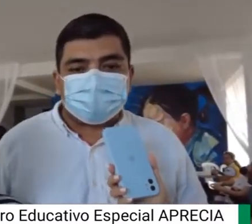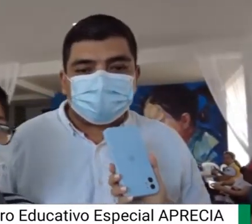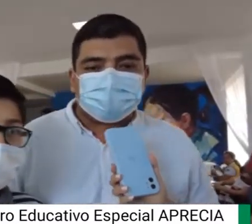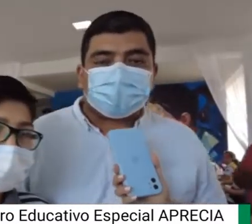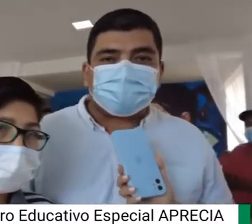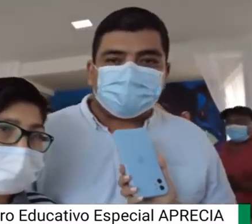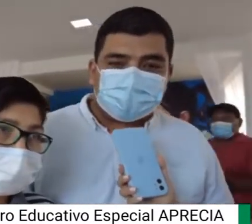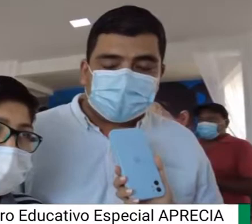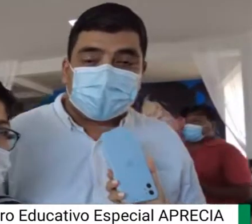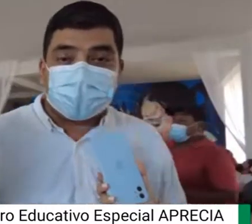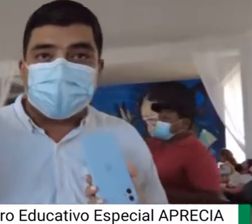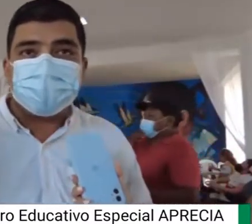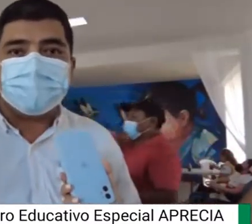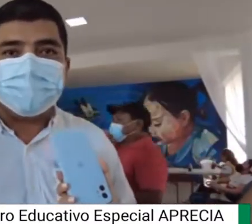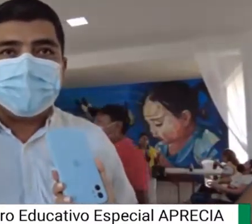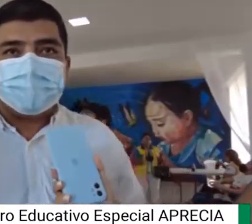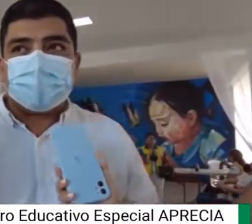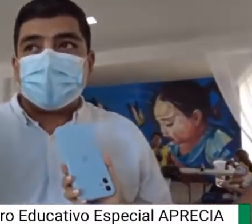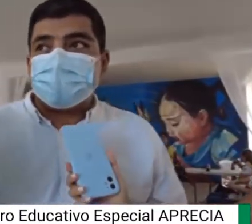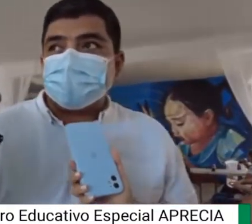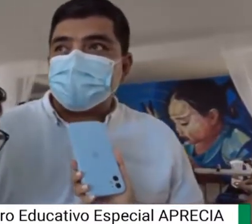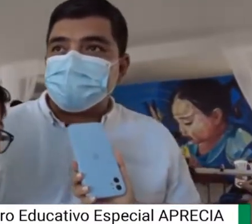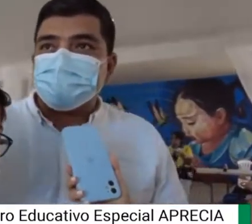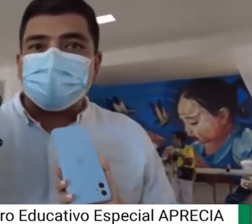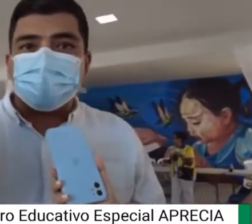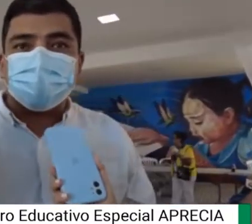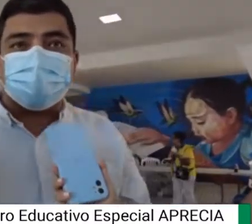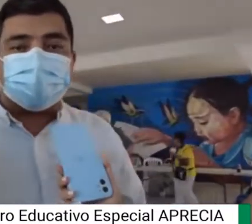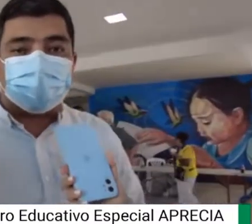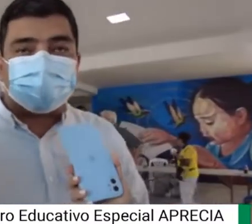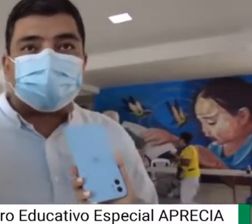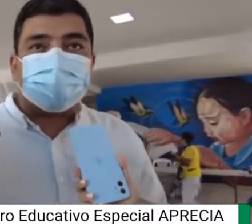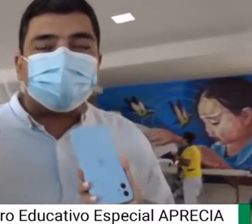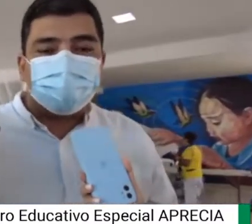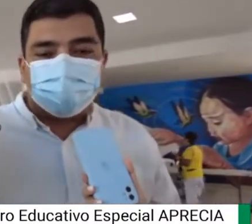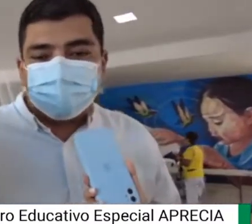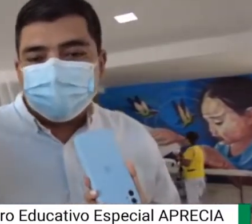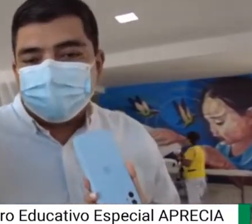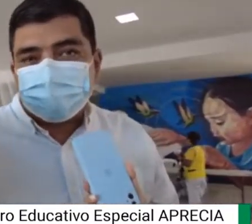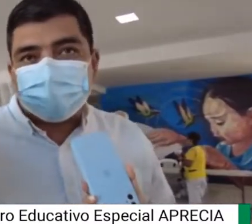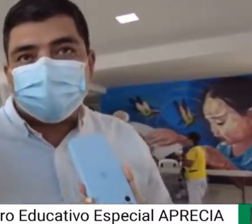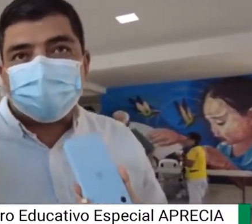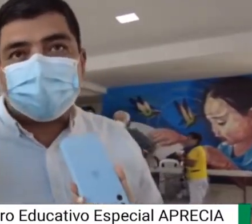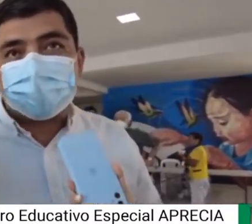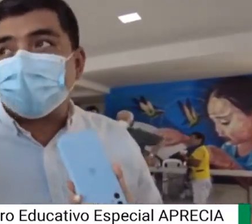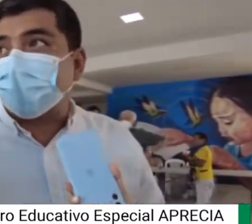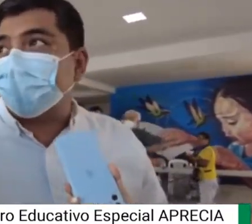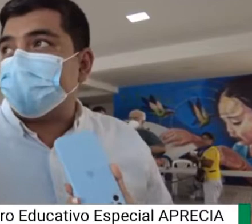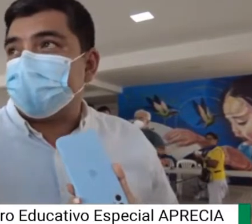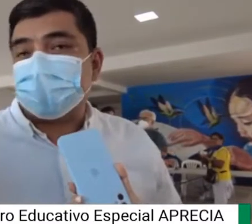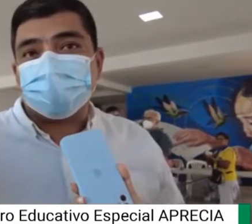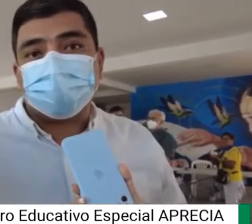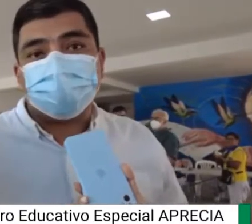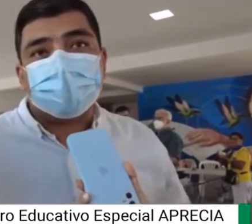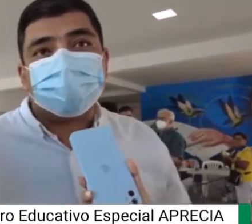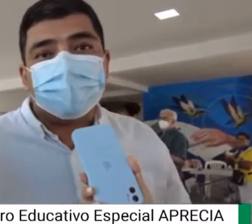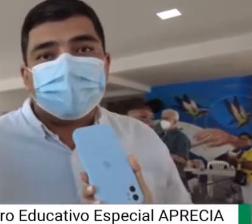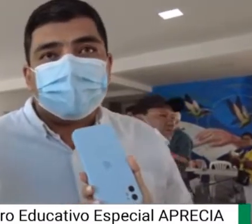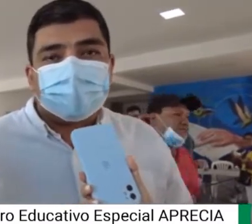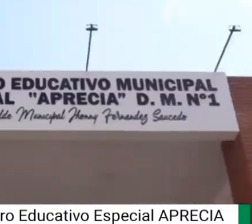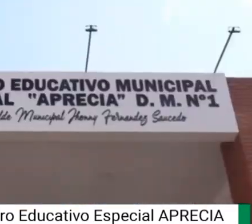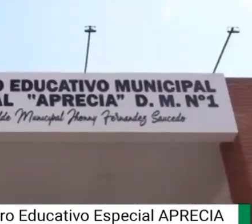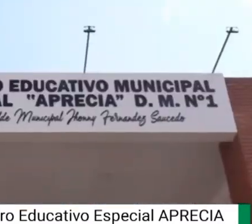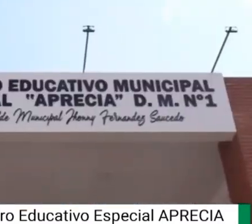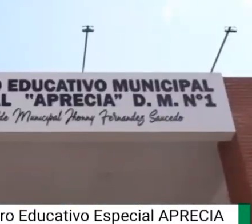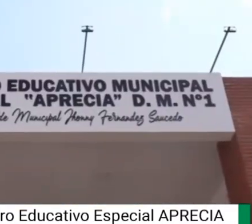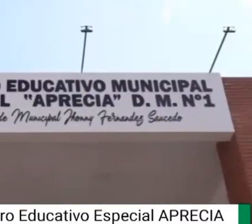gran inauguración que ha hecho el alcalde, que realmente nosotros venimos hace tiempo viendo esta infraestructura